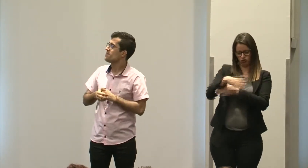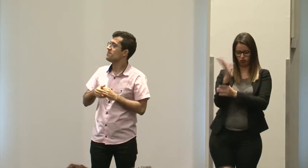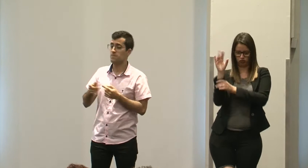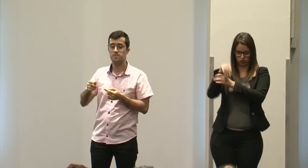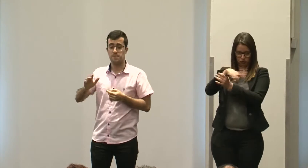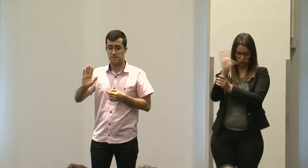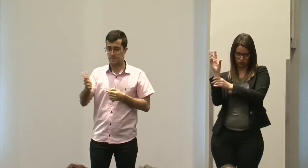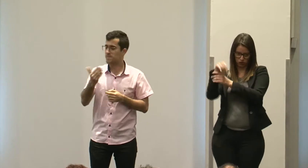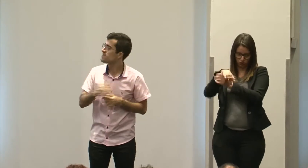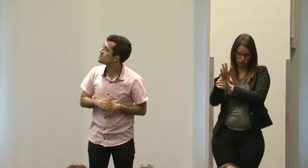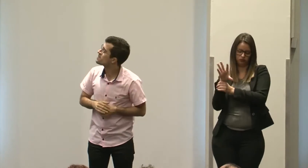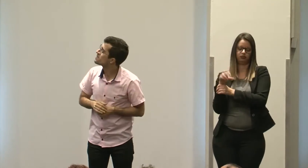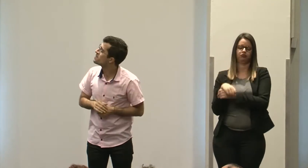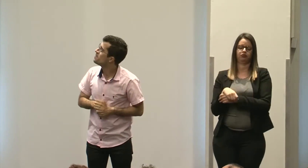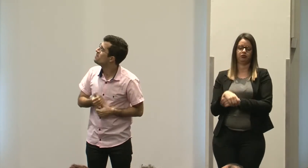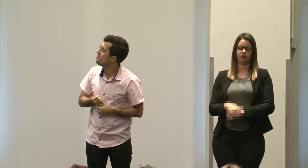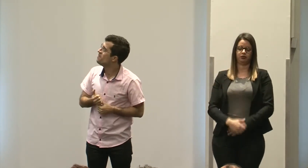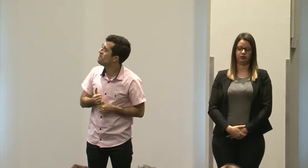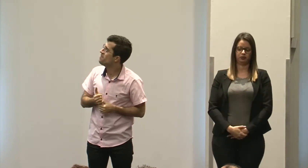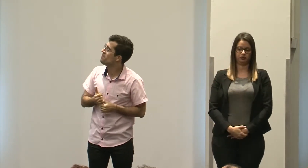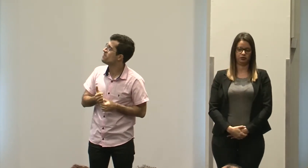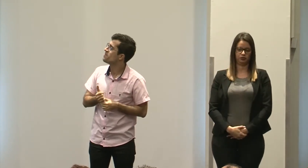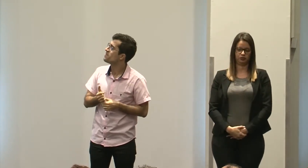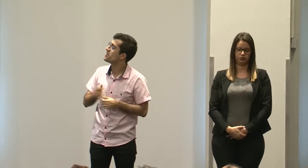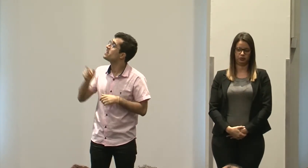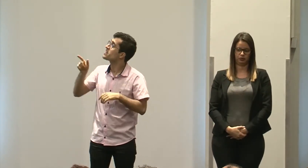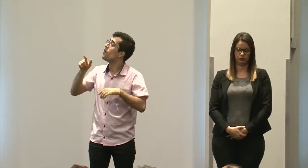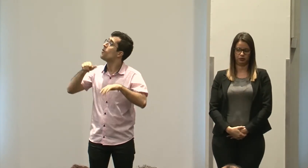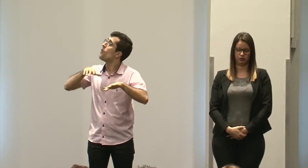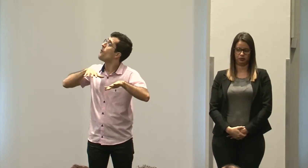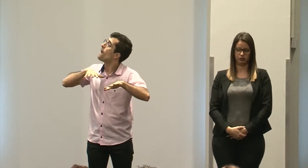segunda, orientação de mãos. Próximo, por favor.